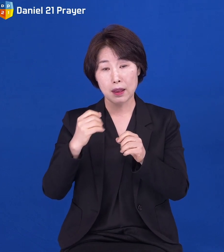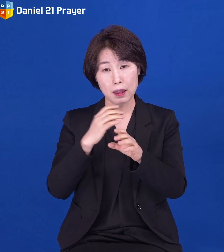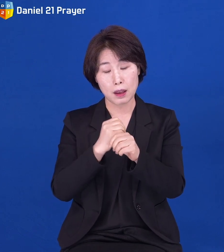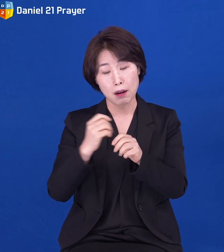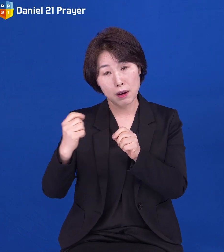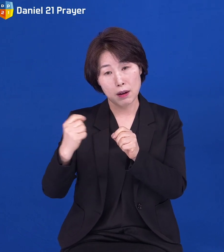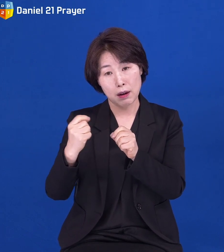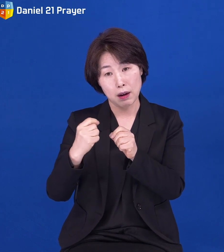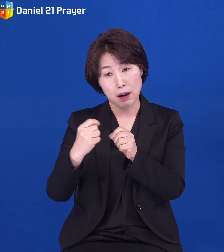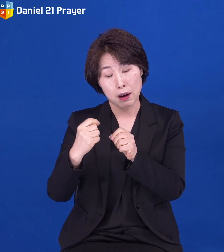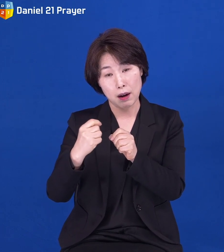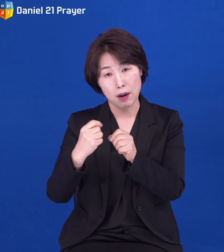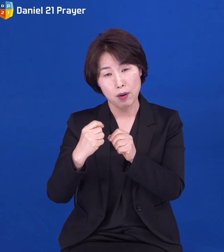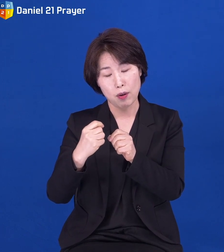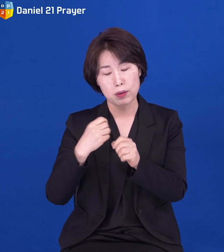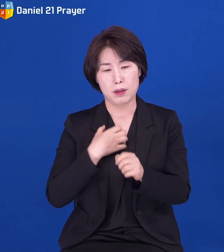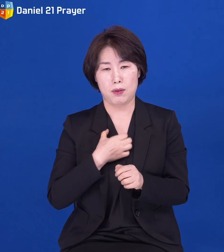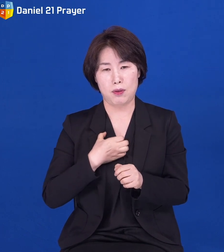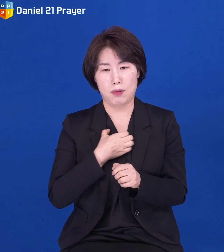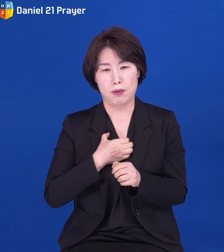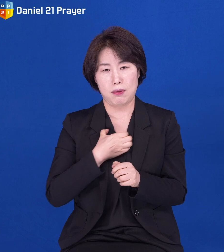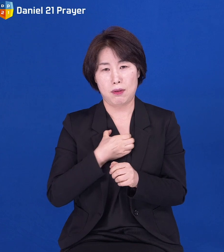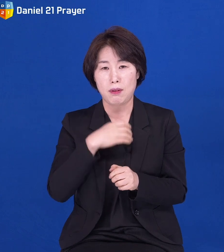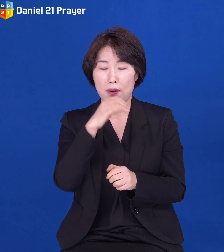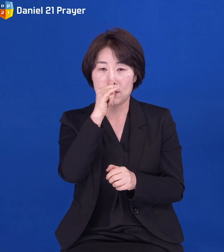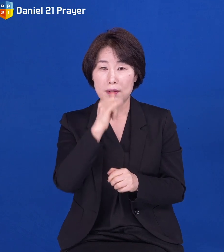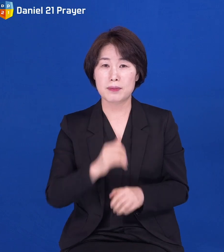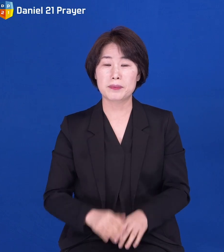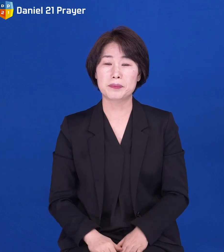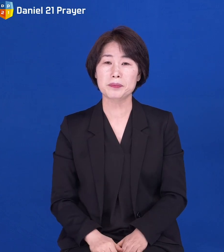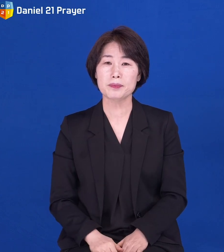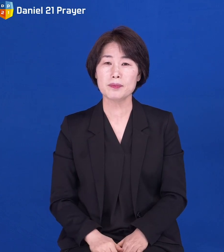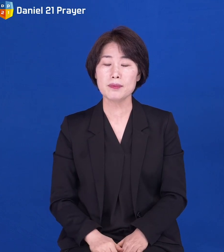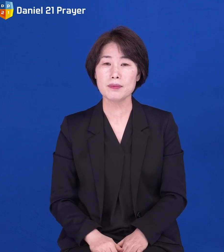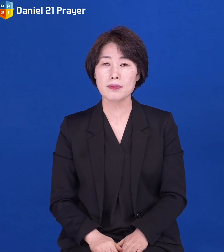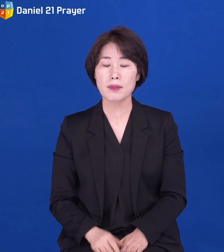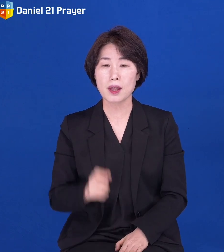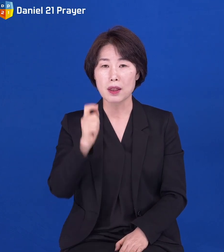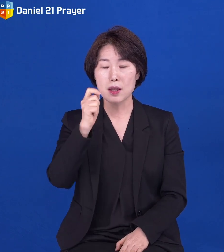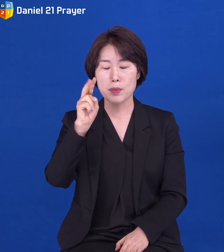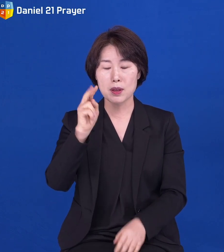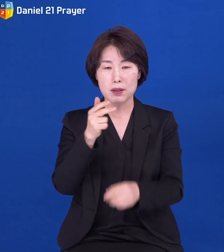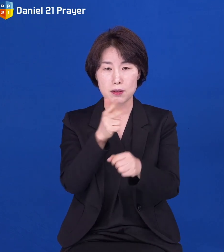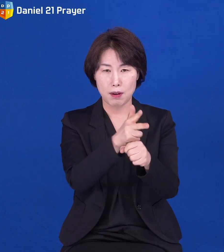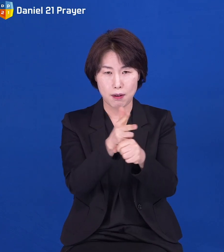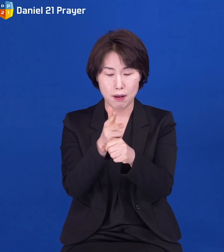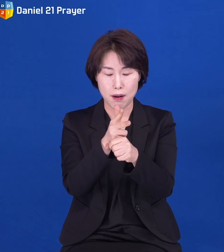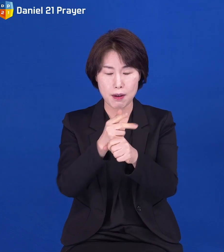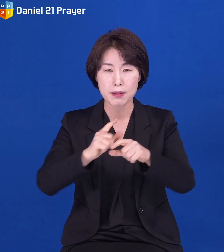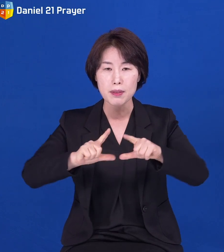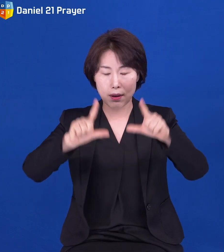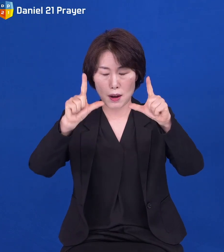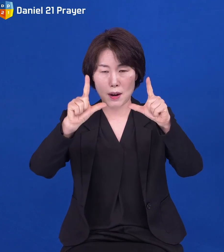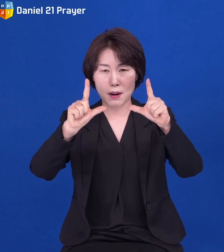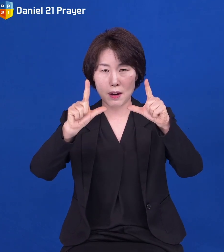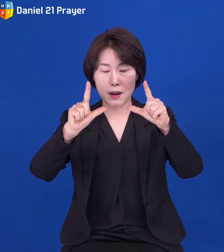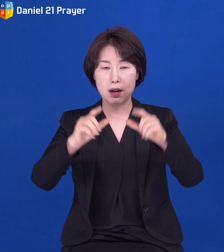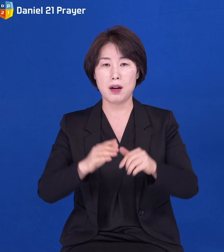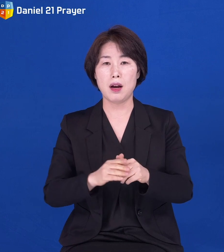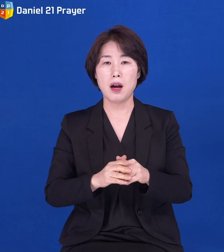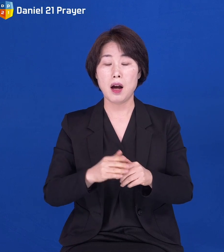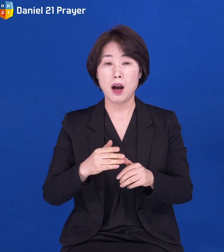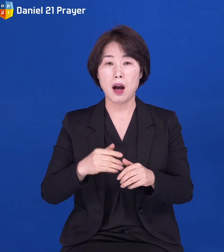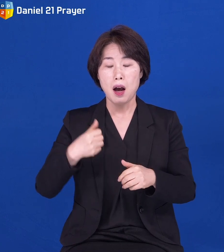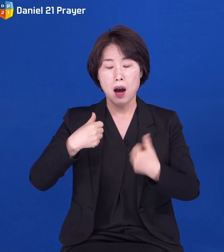거예요. 그랬는데 아니나 다를까 딱 촬영 날 아이가 굉장히 막 저렇게 머리를 막 심하게